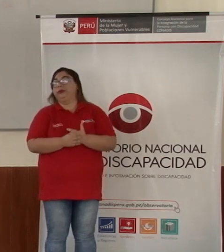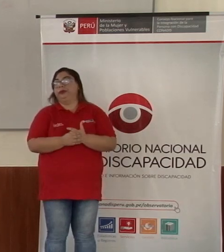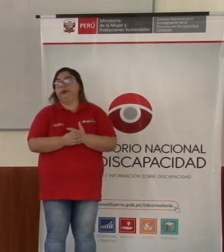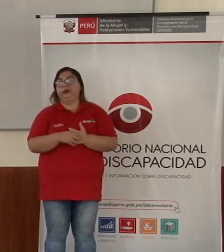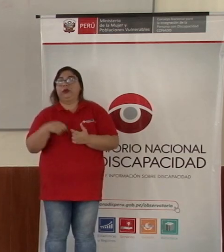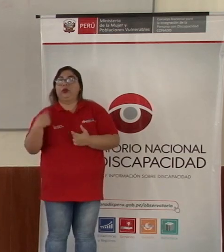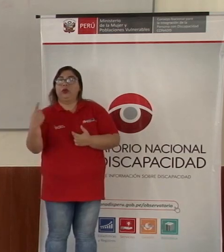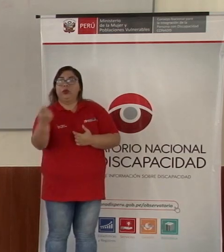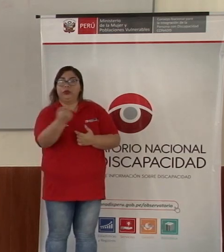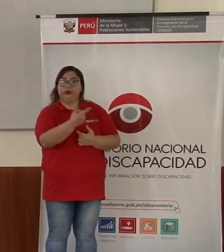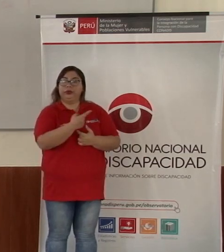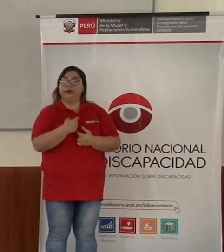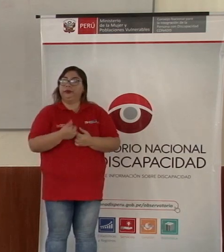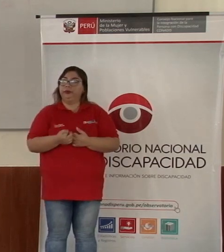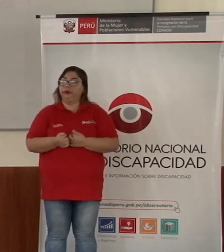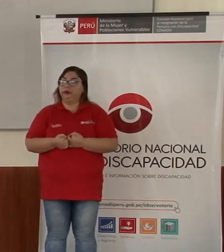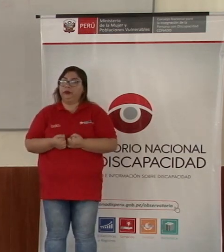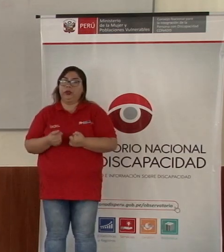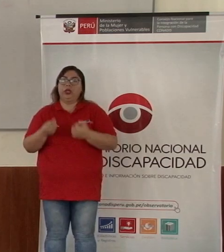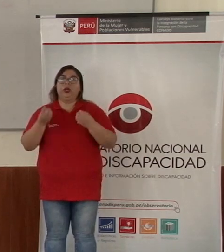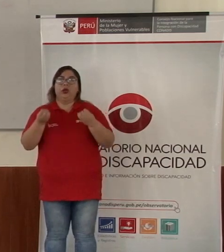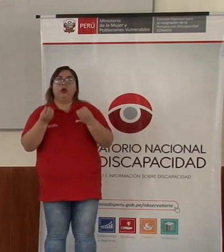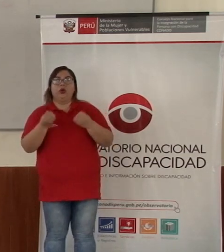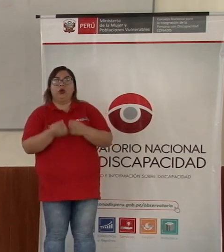todo se trata acá de cómo